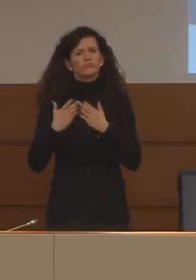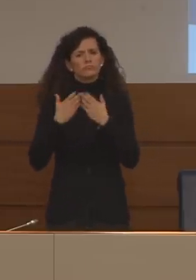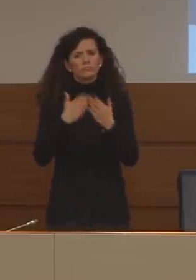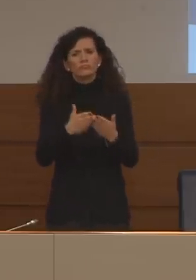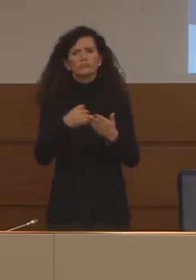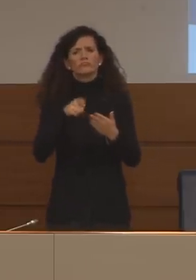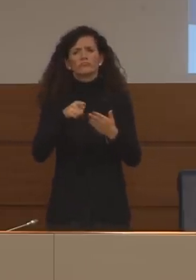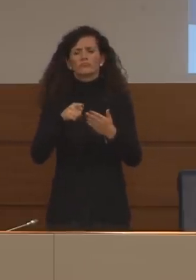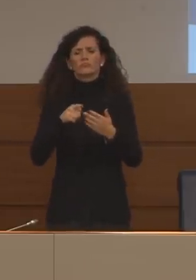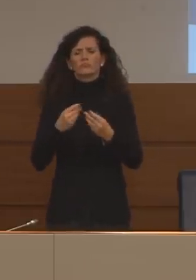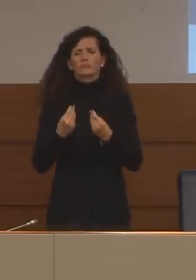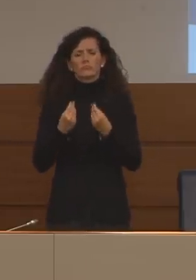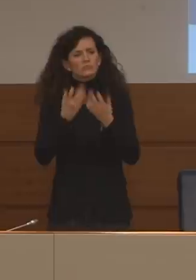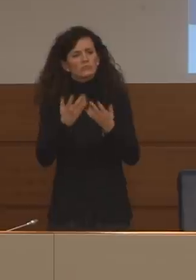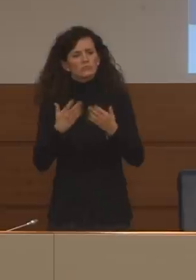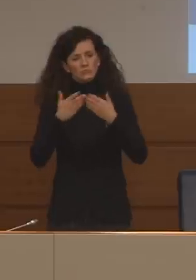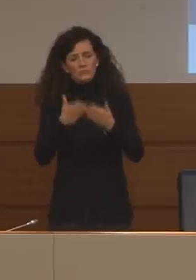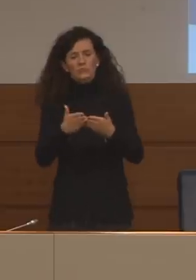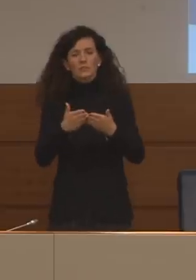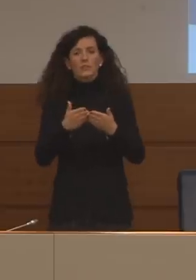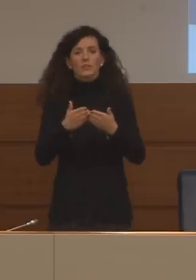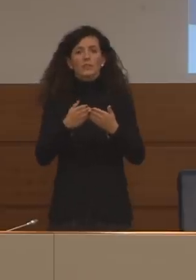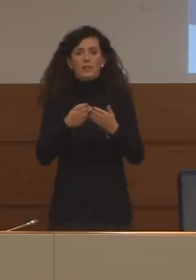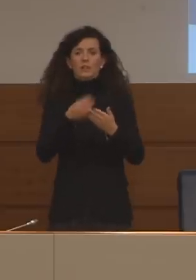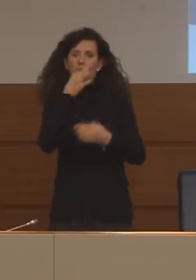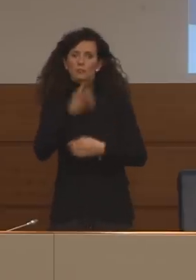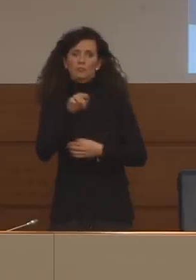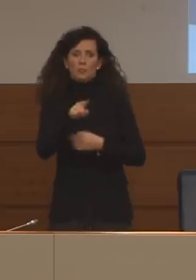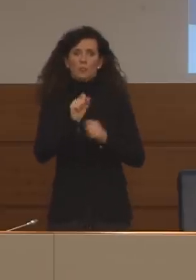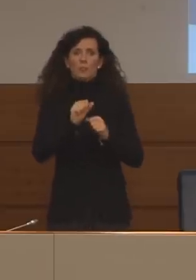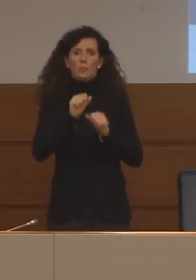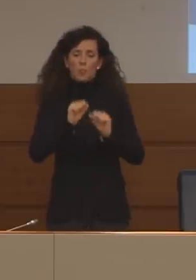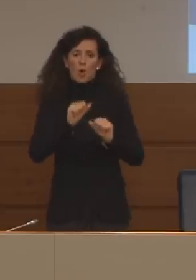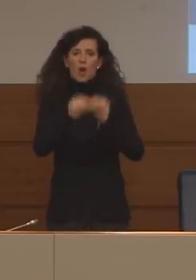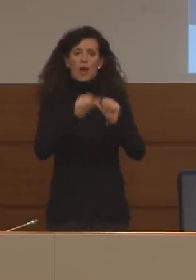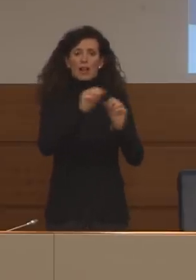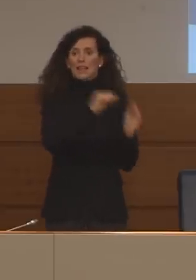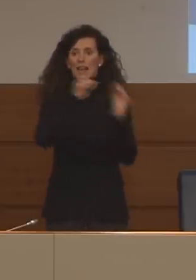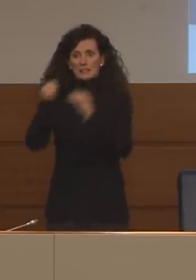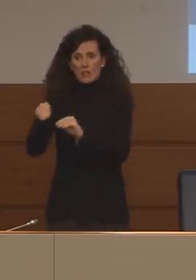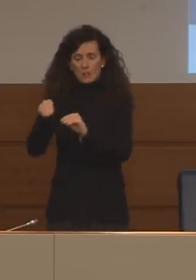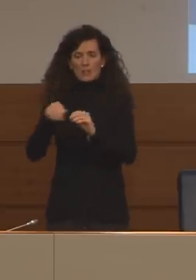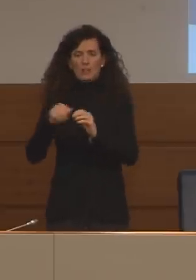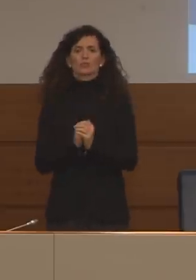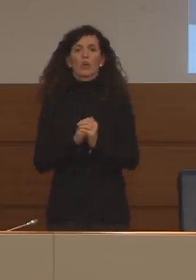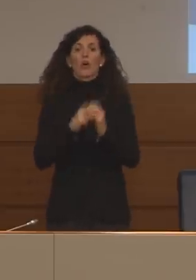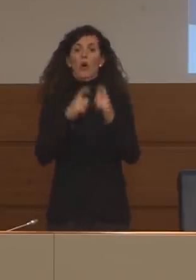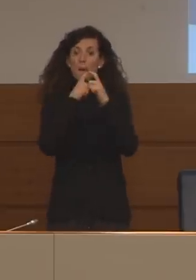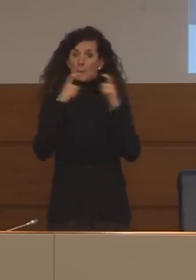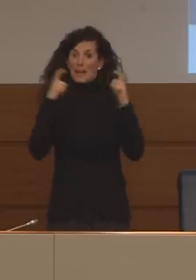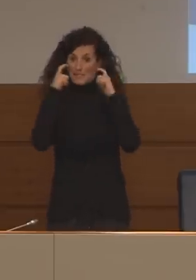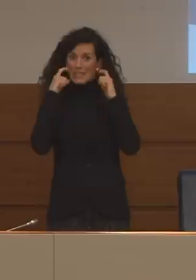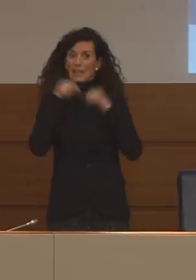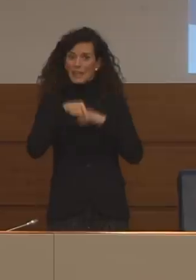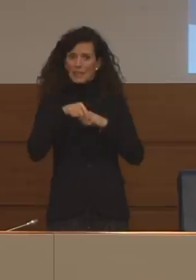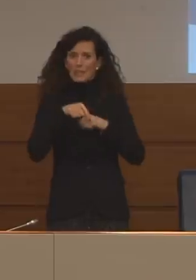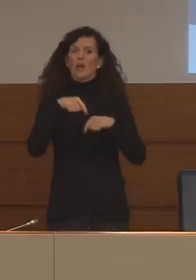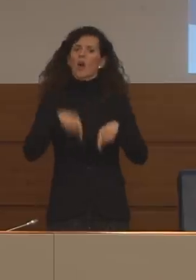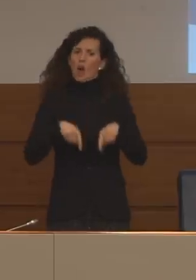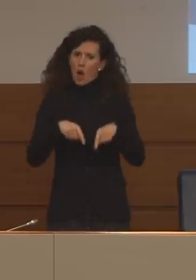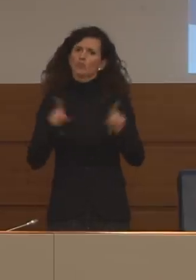contribuito ad effettuare trasferimenti per quanto riguarda le mascherine che abbiamo distribuito anche oggi abbiamo